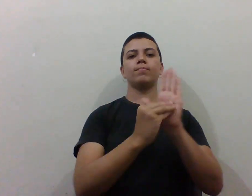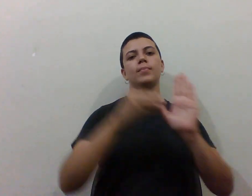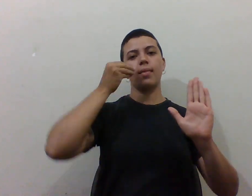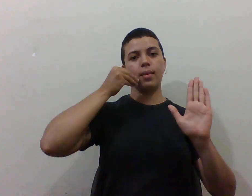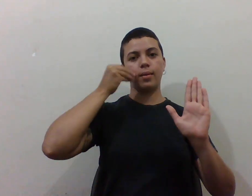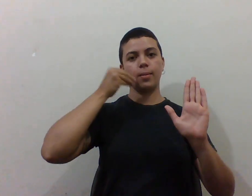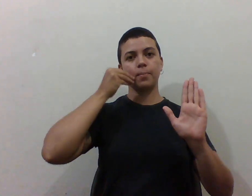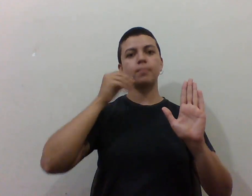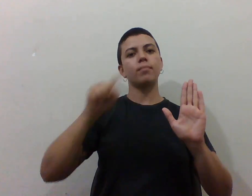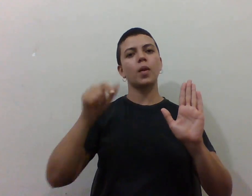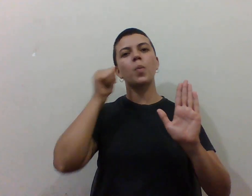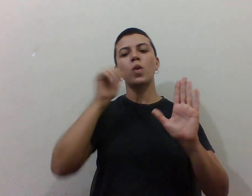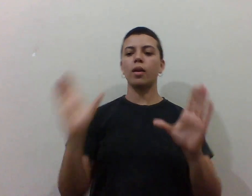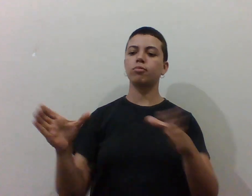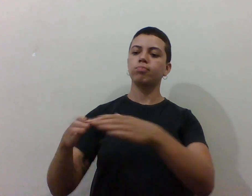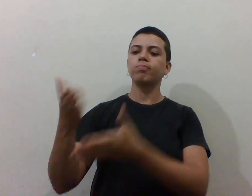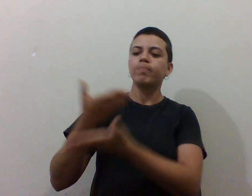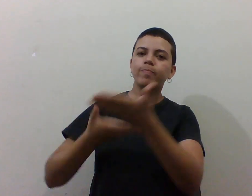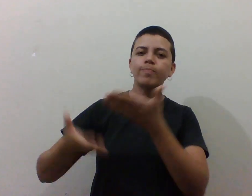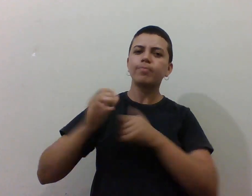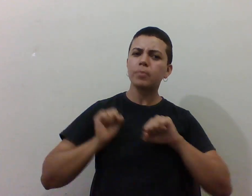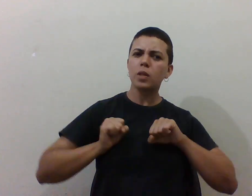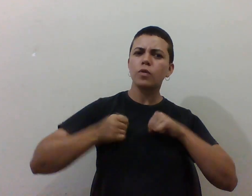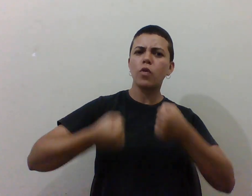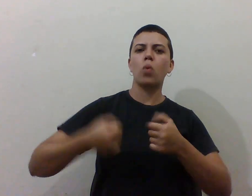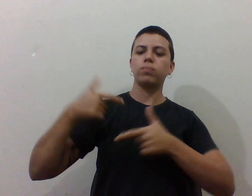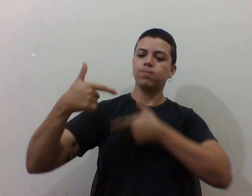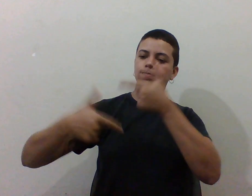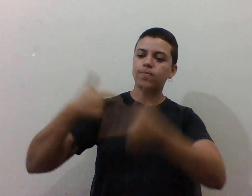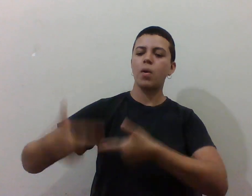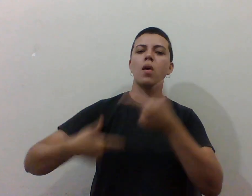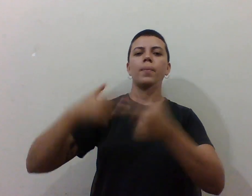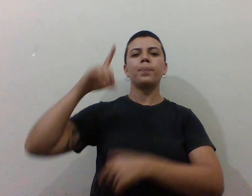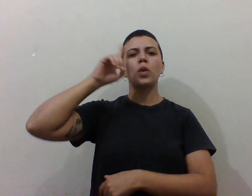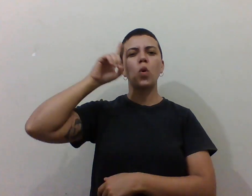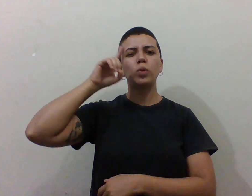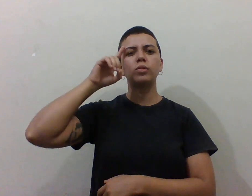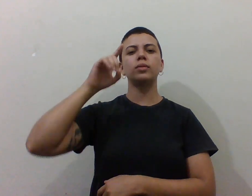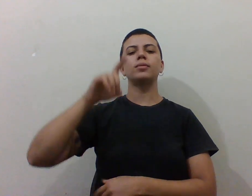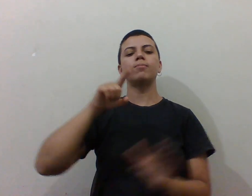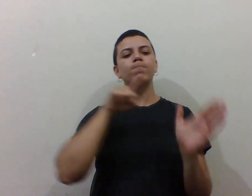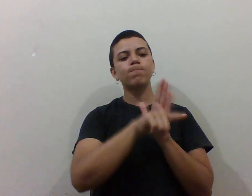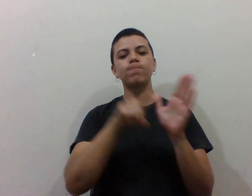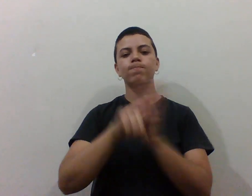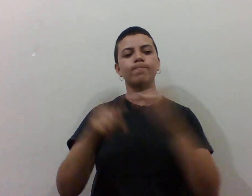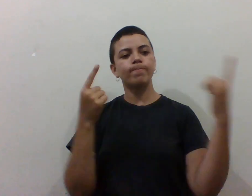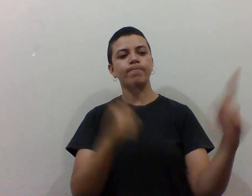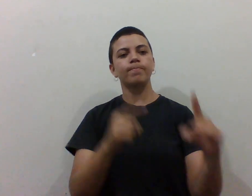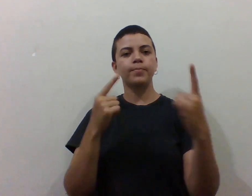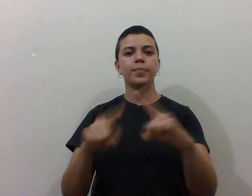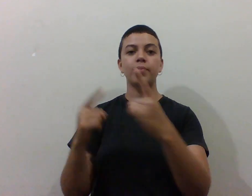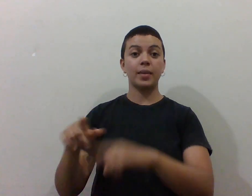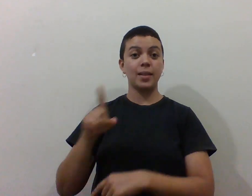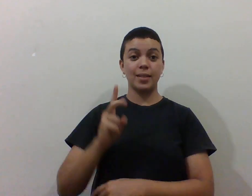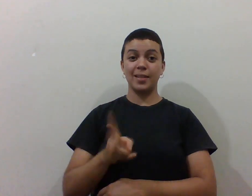essa articulação demandou muito esforço. Elas tinham que estar ali todo o tempo presentes, durante o processo legislativo, não podiam cochilar,